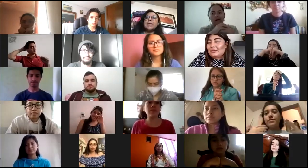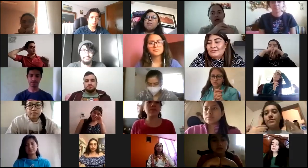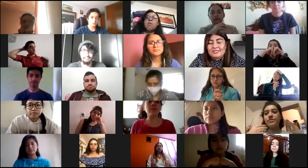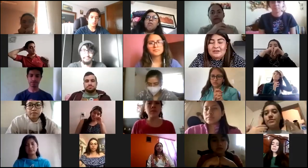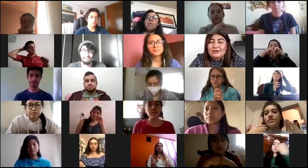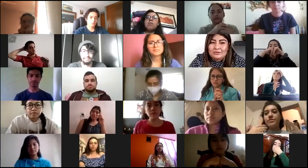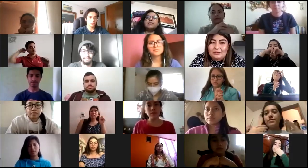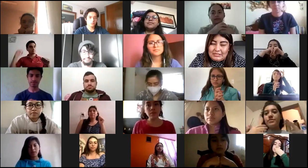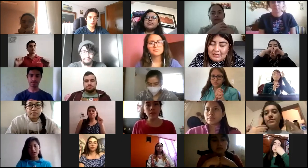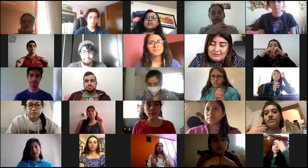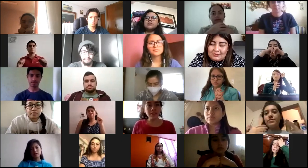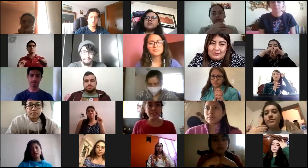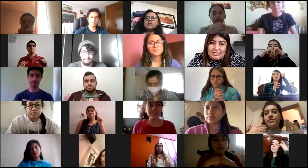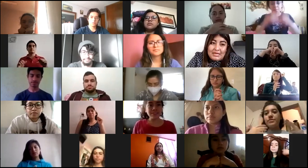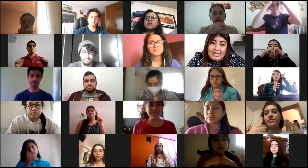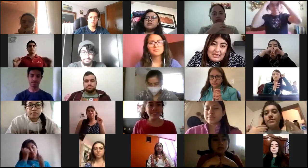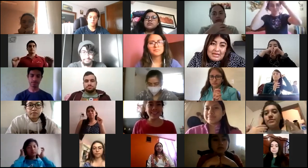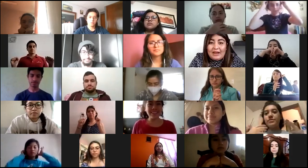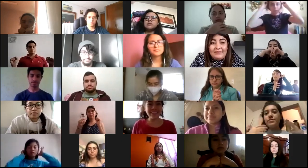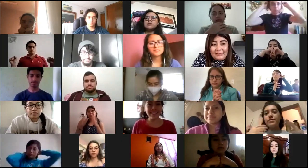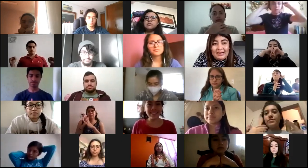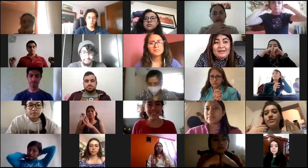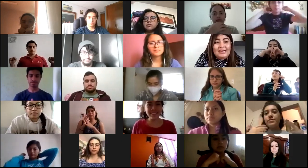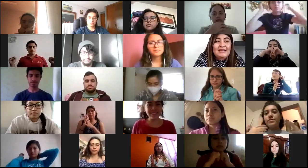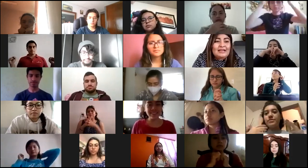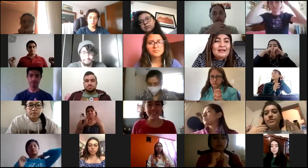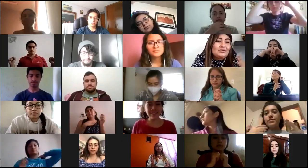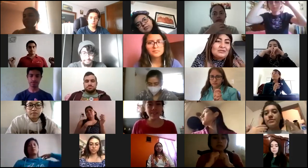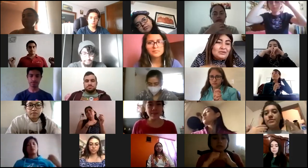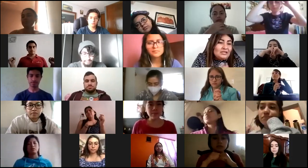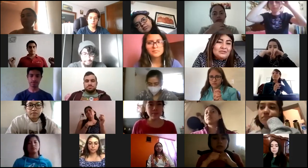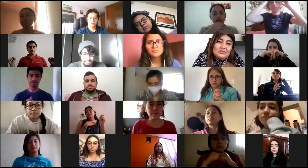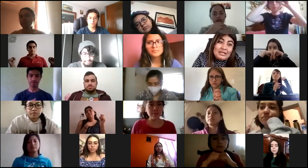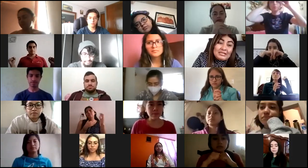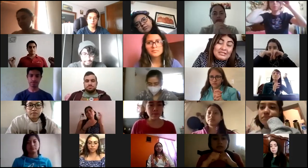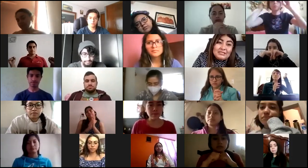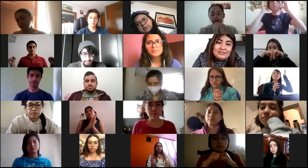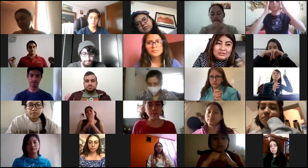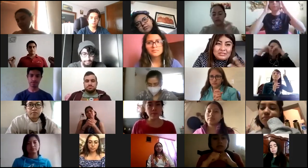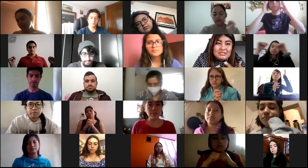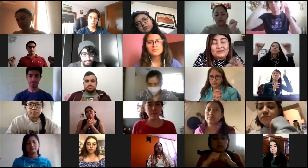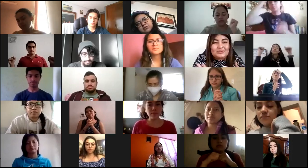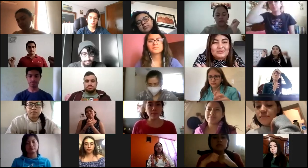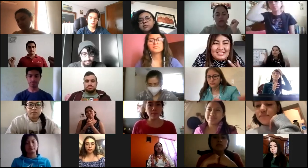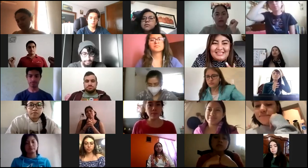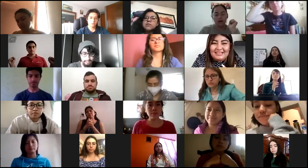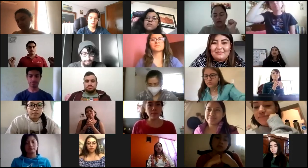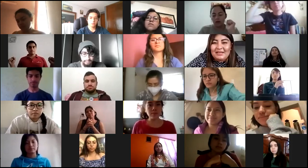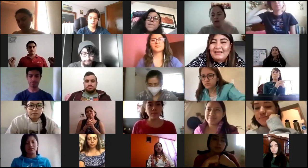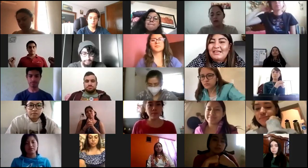en 5 minutos, así que no se preocupen. Al final van a elegir la mano, si son derechos con la derecha, si son izquierdos, bueno, zurdos con la izquierda, ¿vale?